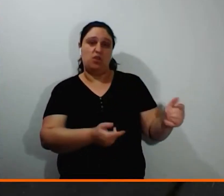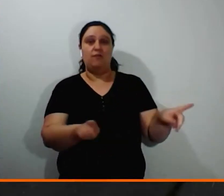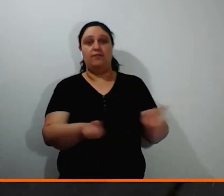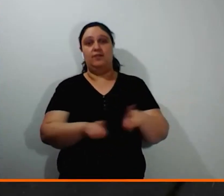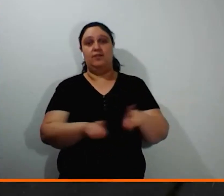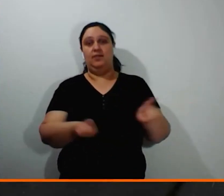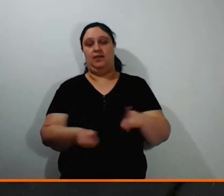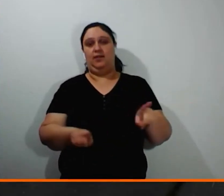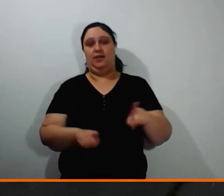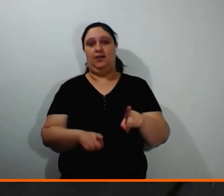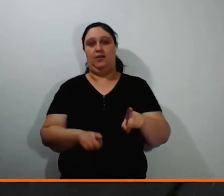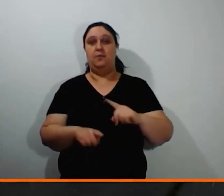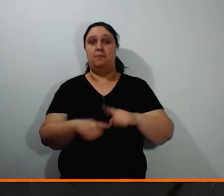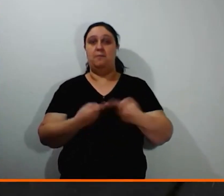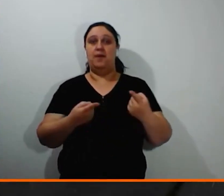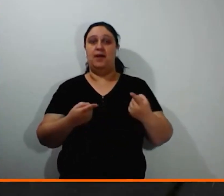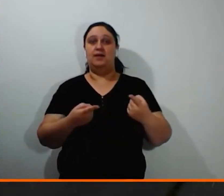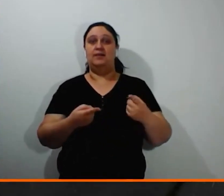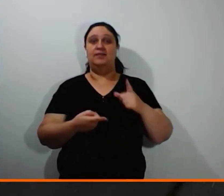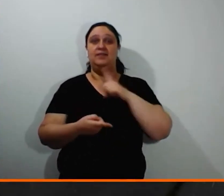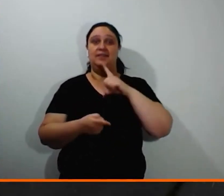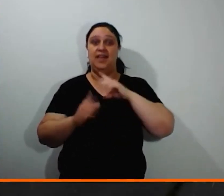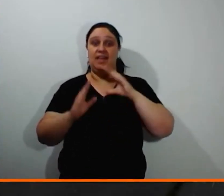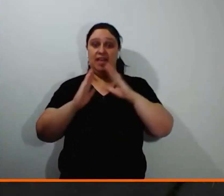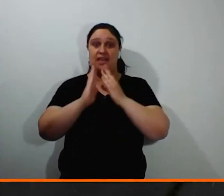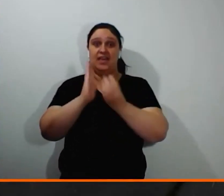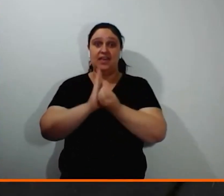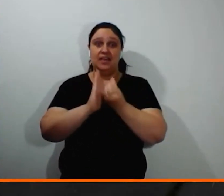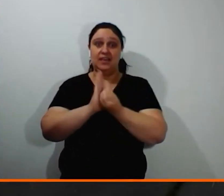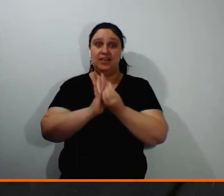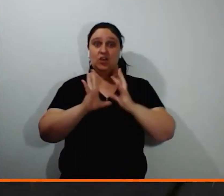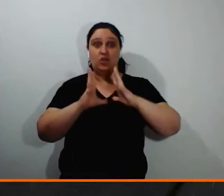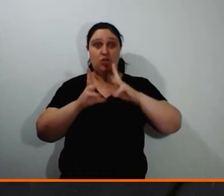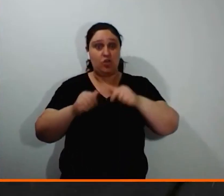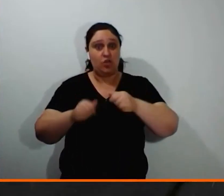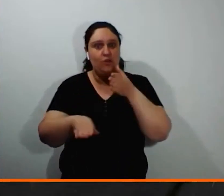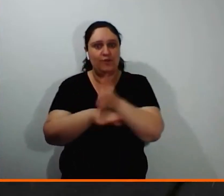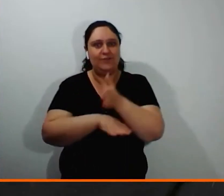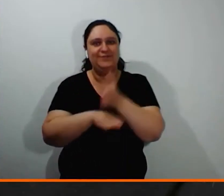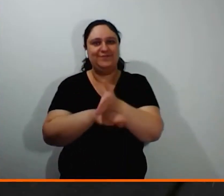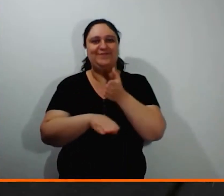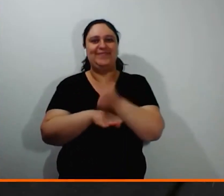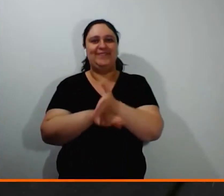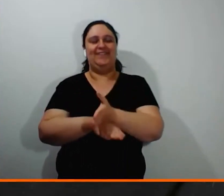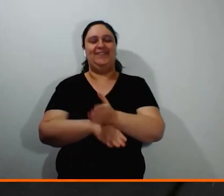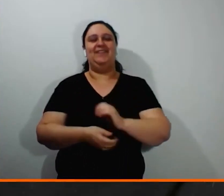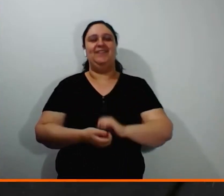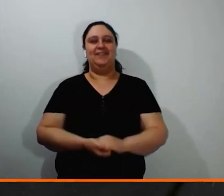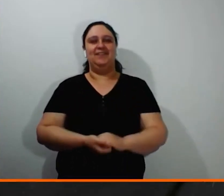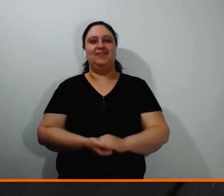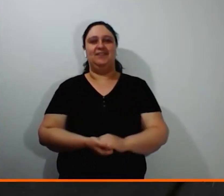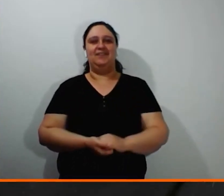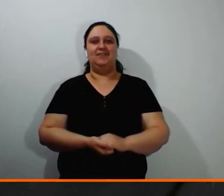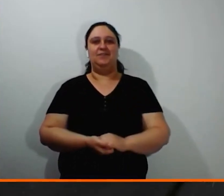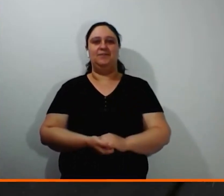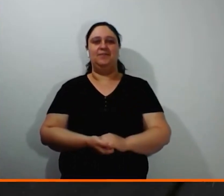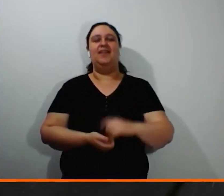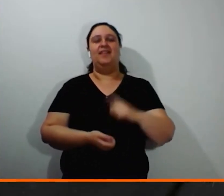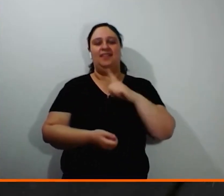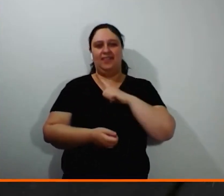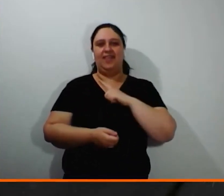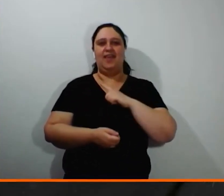toda a igreja. Agora você pode dizer, o quê? Avança Sênior também,